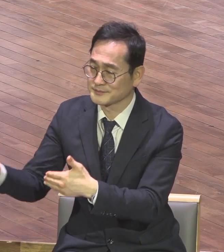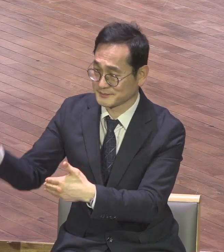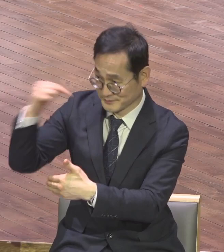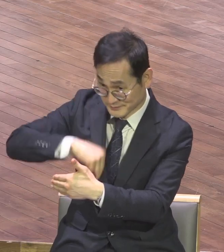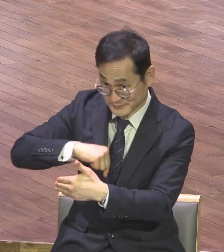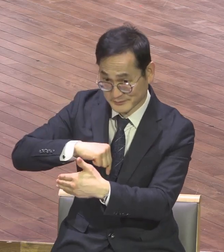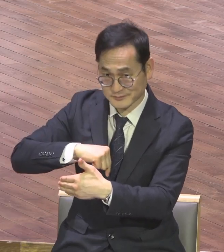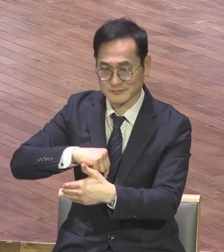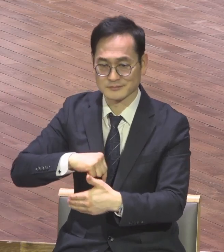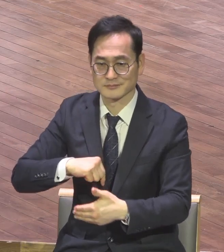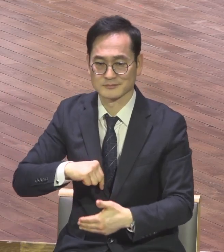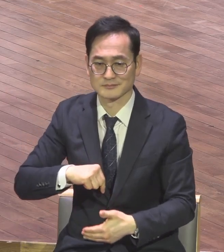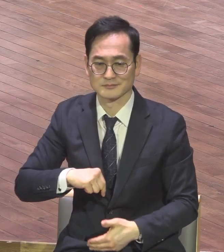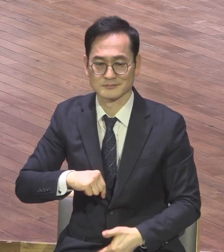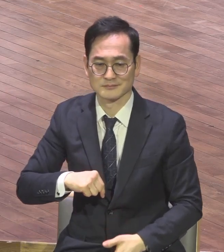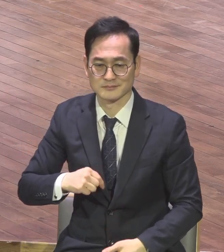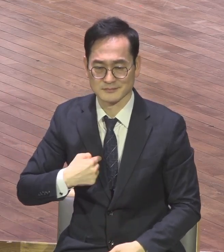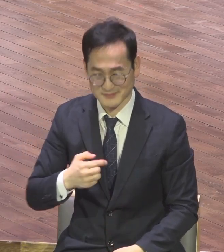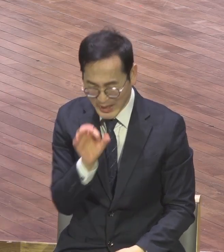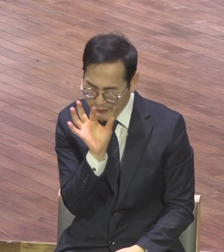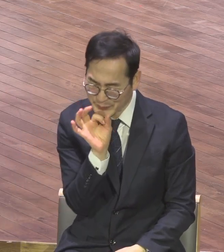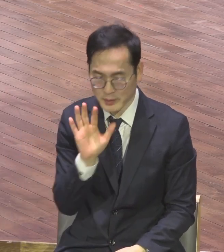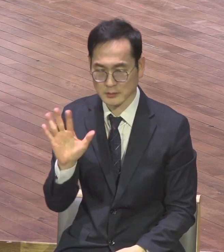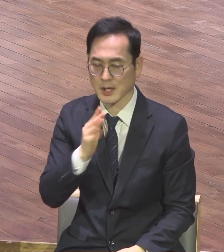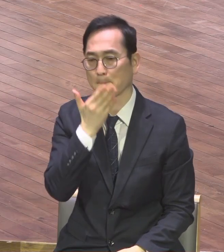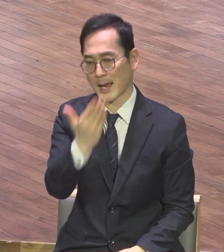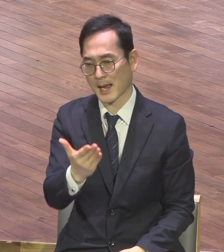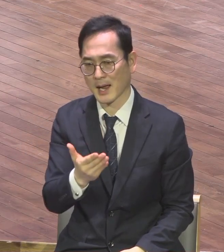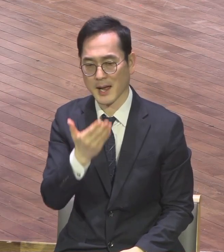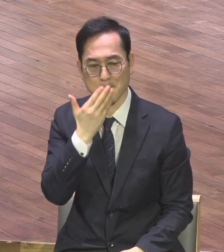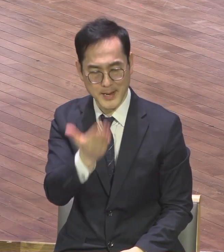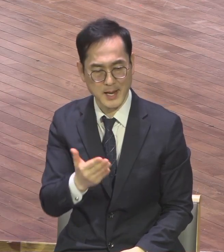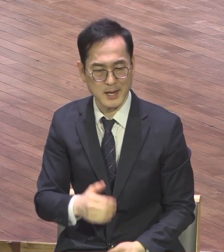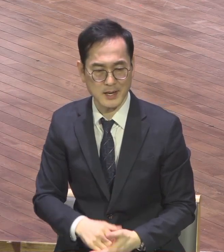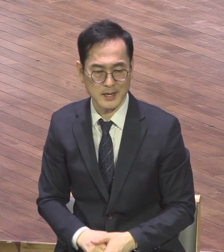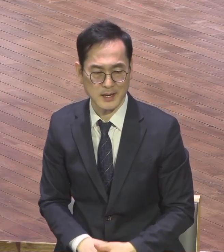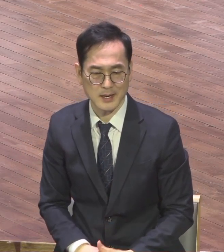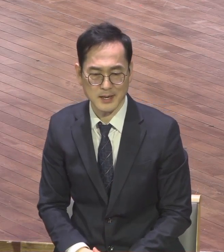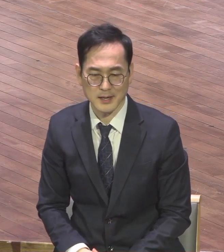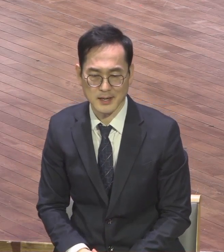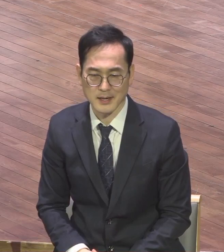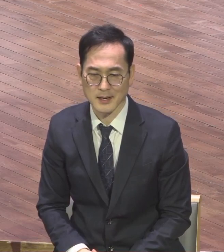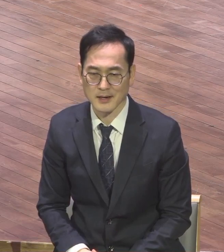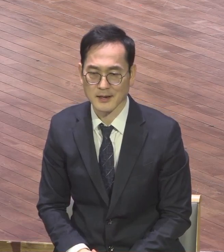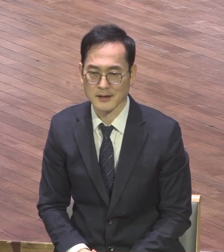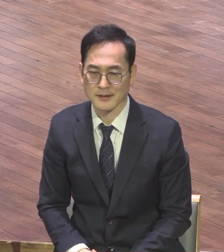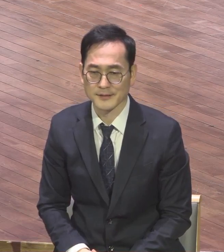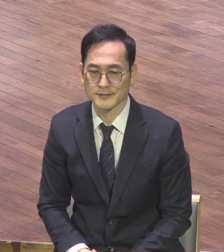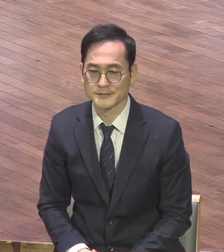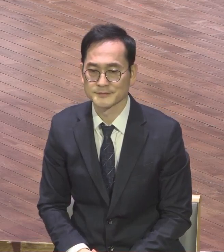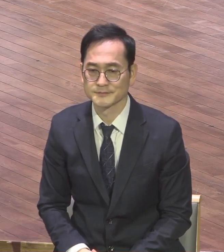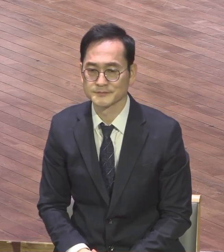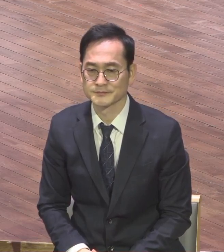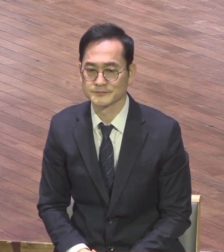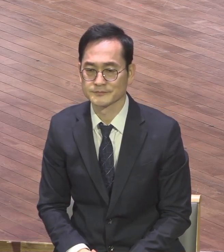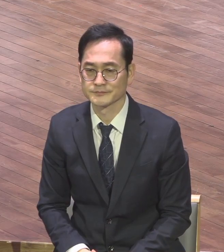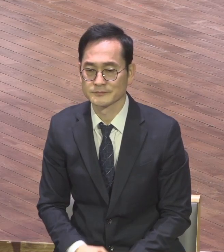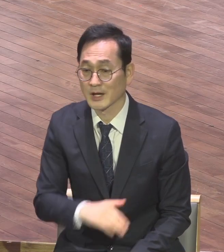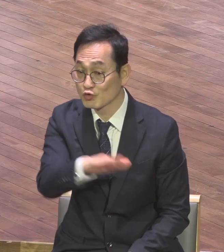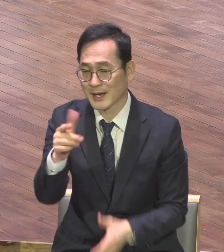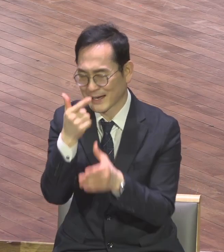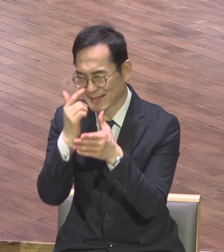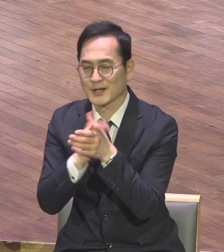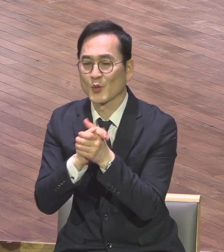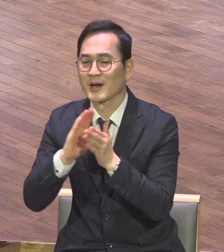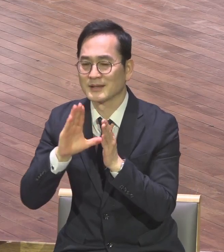불가능이 절대 가능으로 바뀌는 것이 성령 임재예요. 그 다른 기도할 거 없어요.